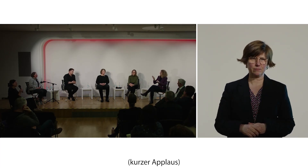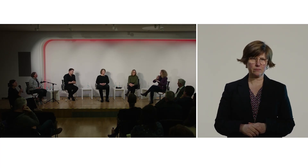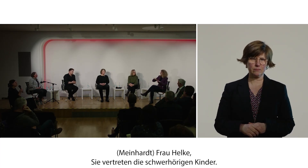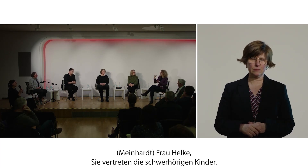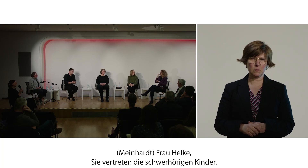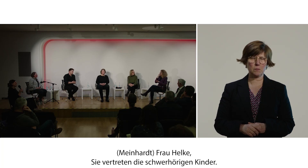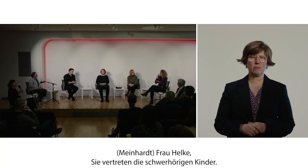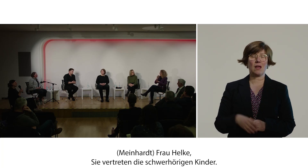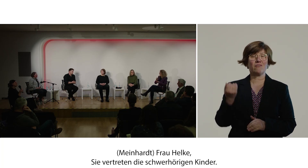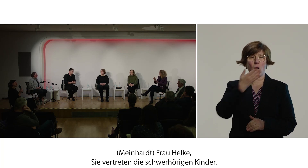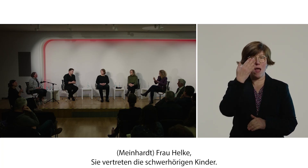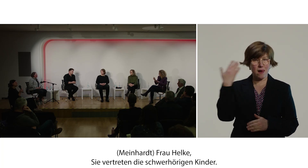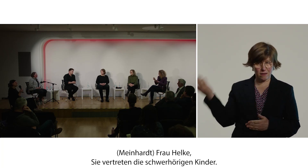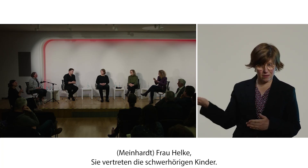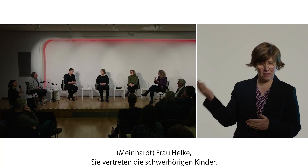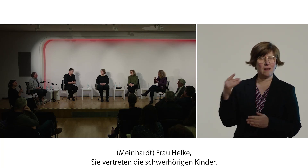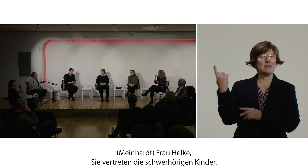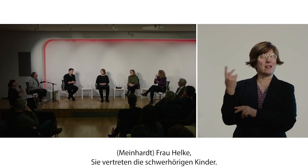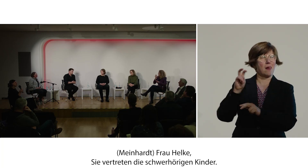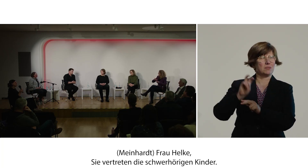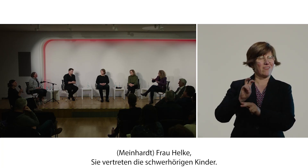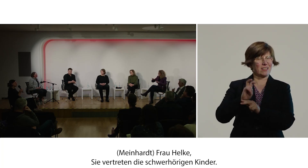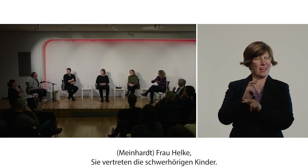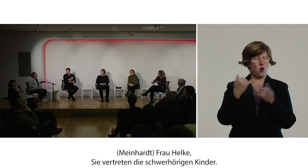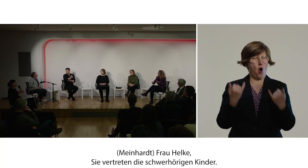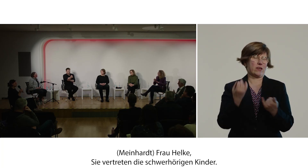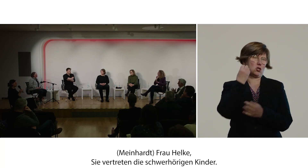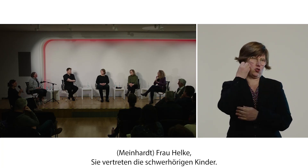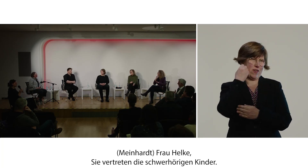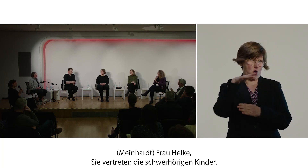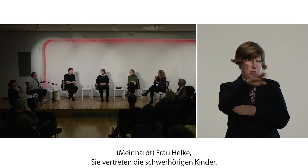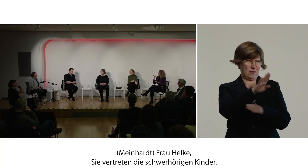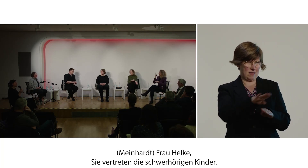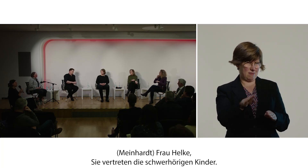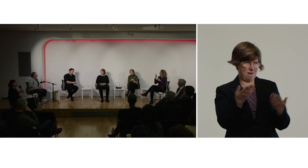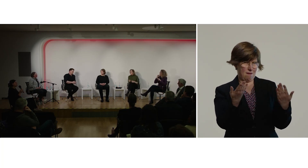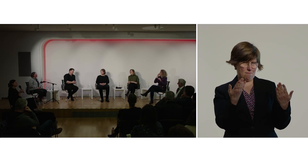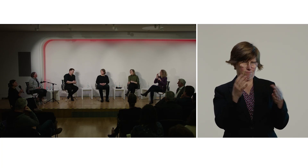Frau Helke, Sie vertreten heute die schwerhörigen Kinder.